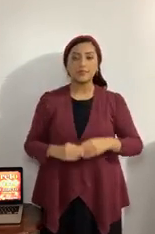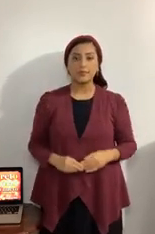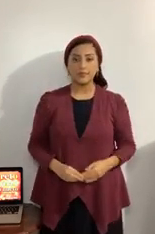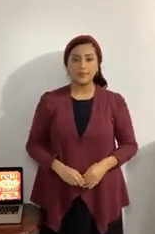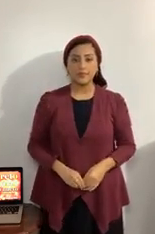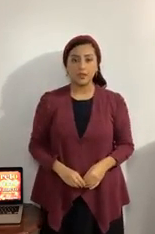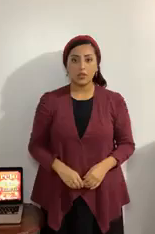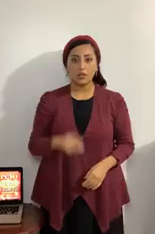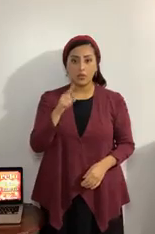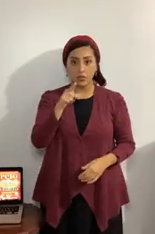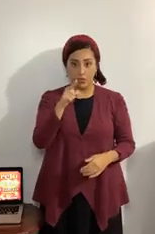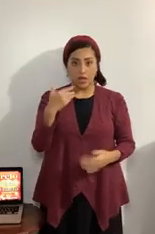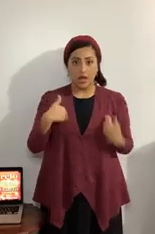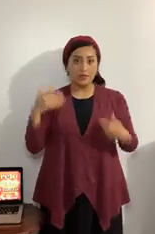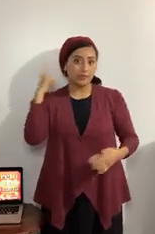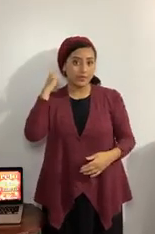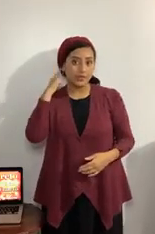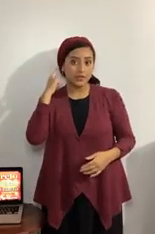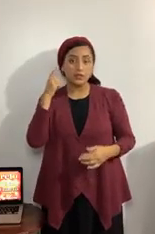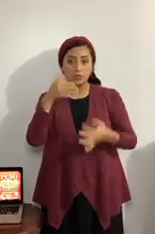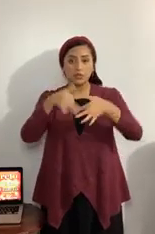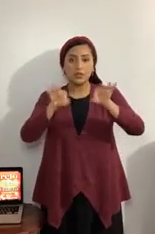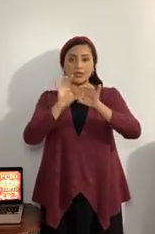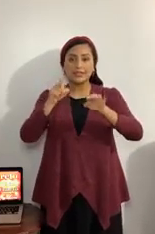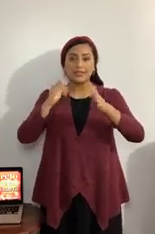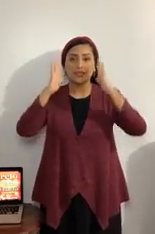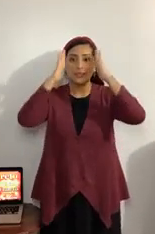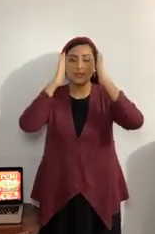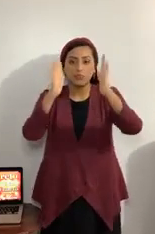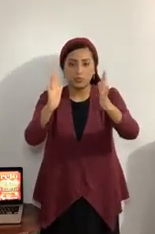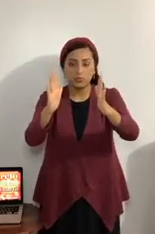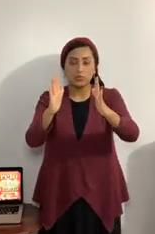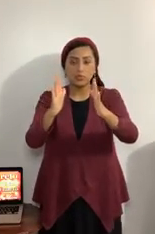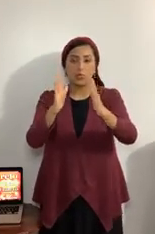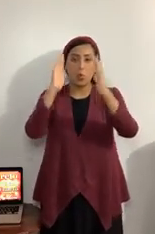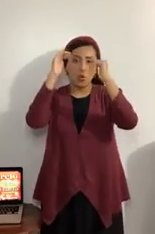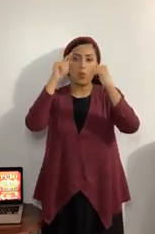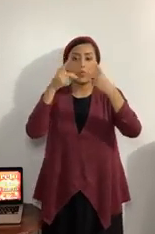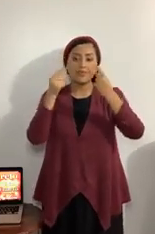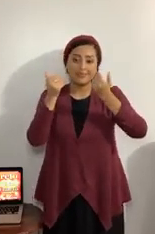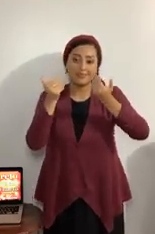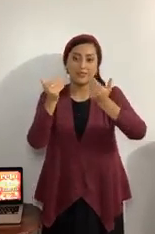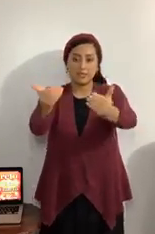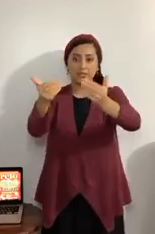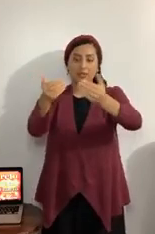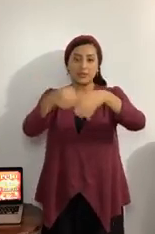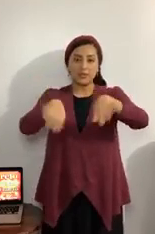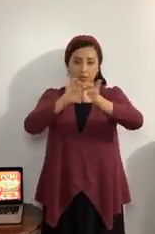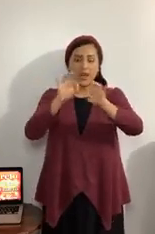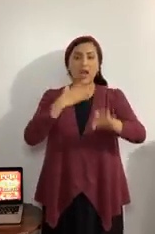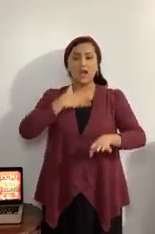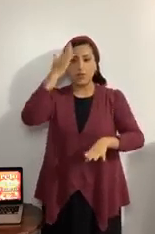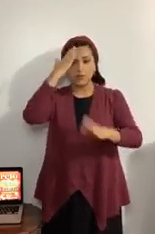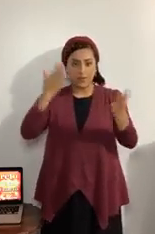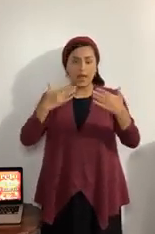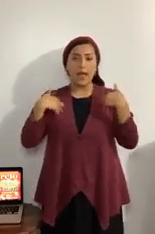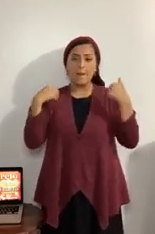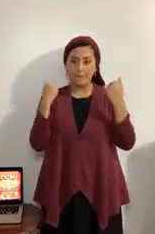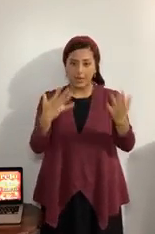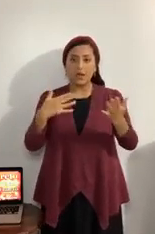¿Tú tienes oídos? Tú estás oyendo, entonces esperemos que lo lleves a cabo. Yo sé que aquí ya hay muchos Kadoshim que aman a